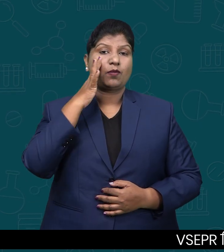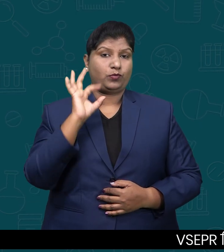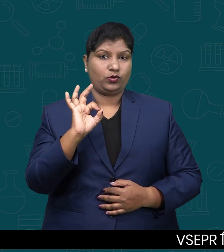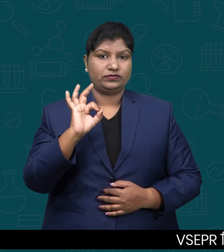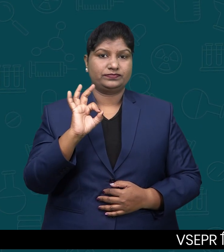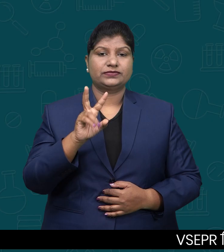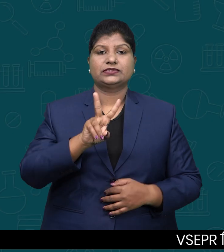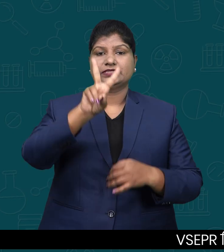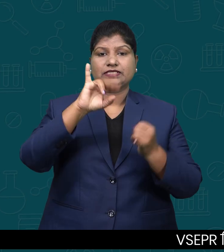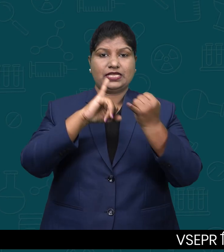VSEPR सिद्धांताचे महत्त्व.